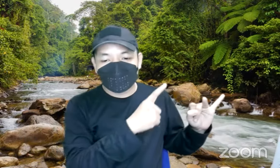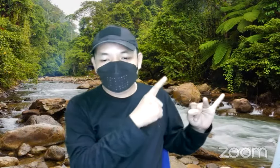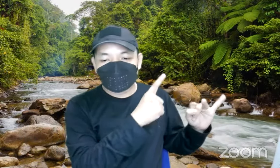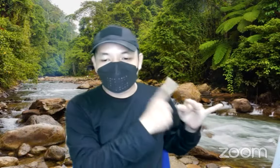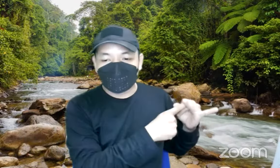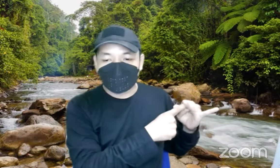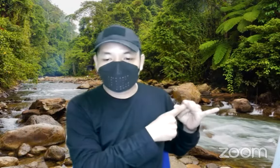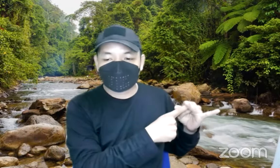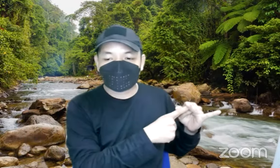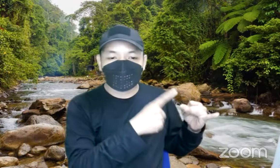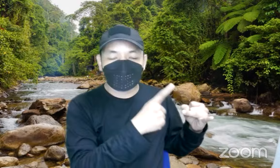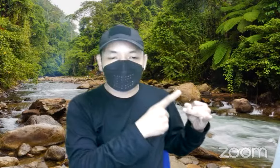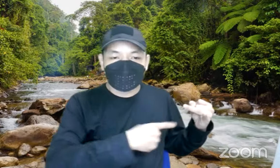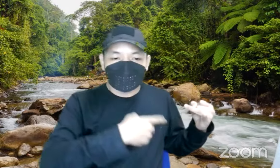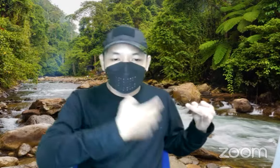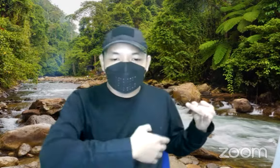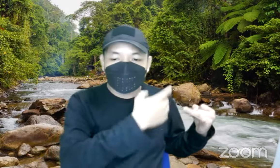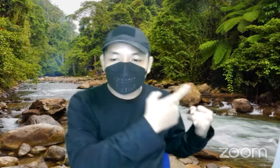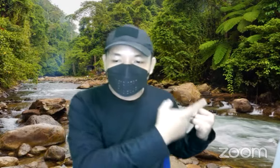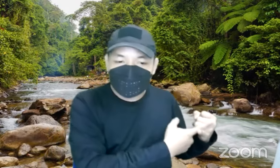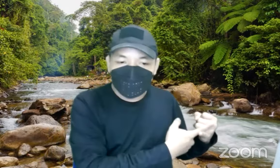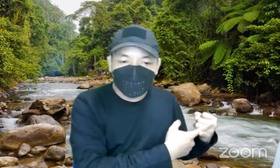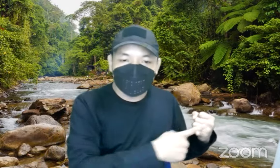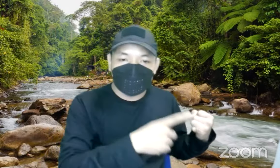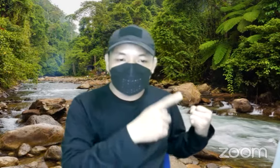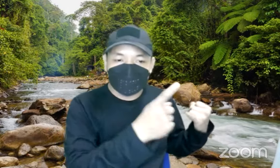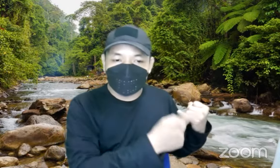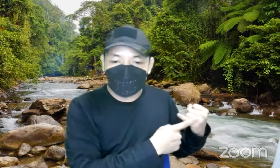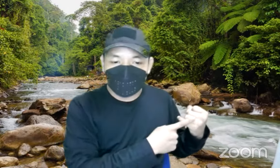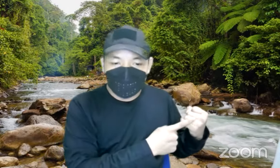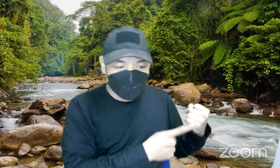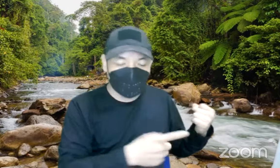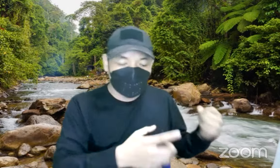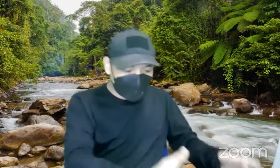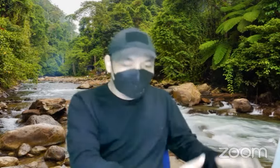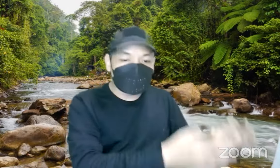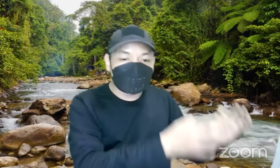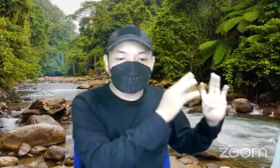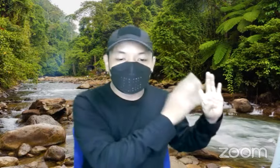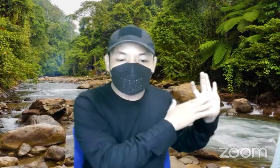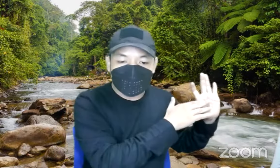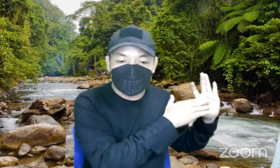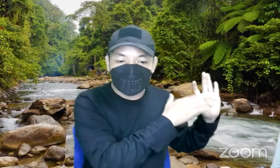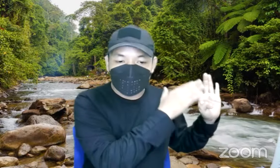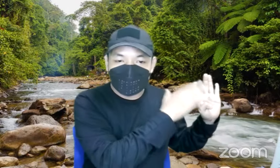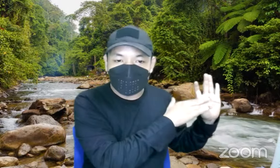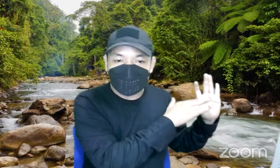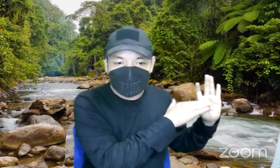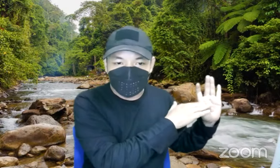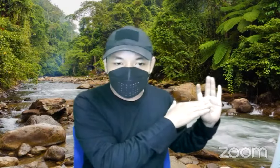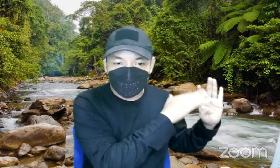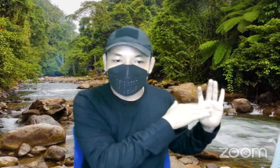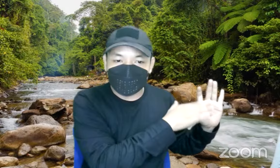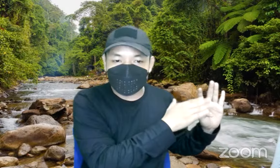ဒါဟာကိုဒီမိုကရေစီပြောပြီးတော့နောက်ကွယ်ကလက်နဲ့ရောင်းထားတာတွေကတက်တဲ့နေတော့က main in ဘယ်နိုင်ငံဆိုပြီးတော့ပေါ်လာတဲ့အခါကျရ